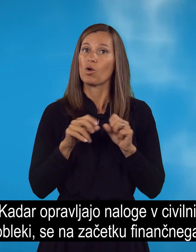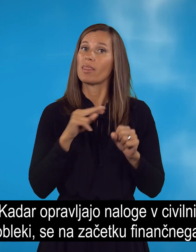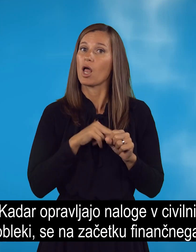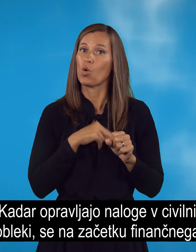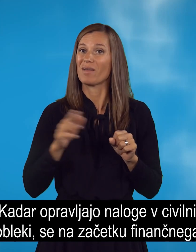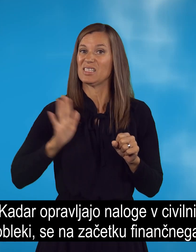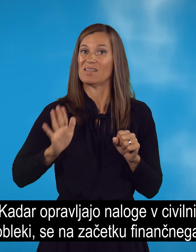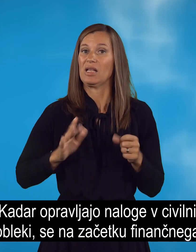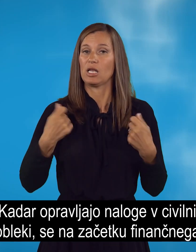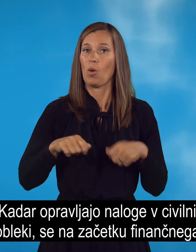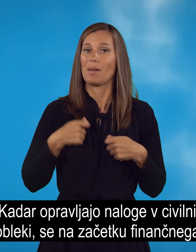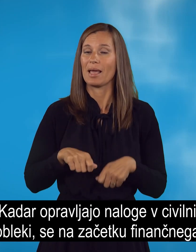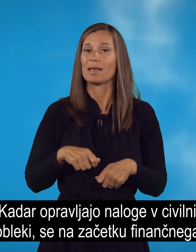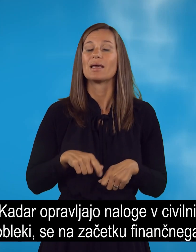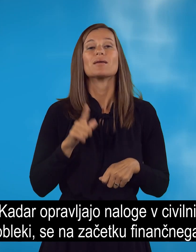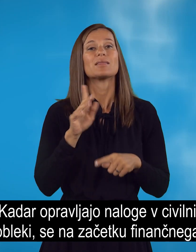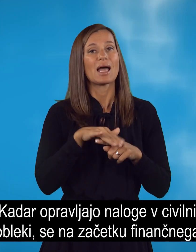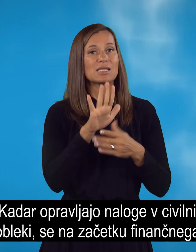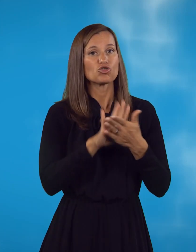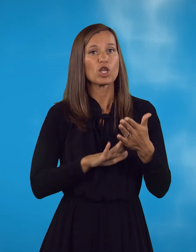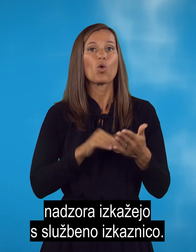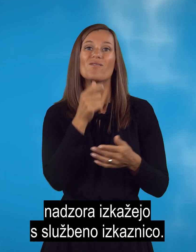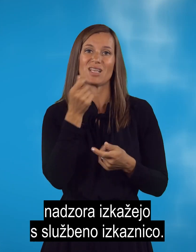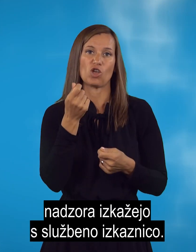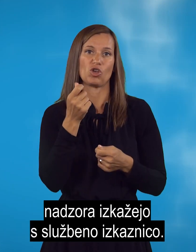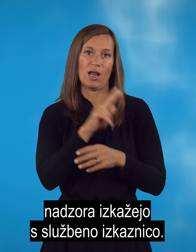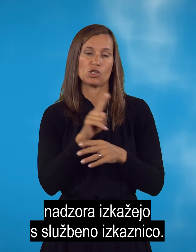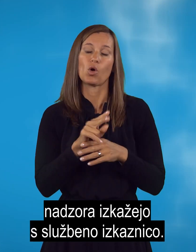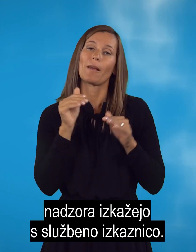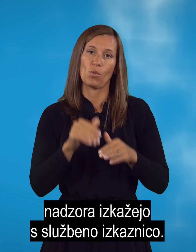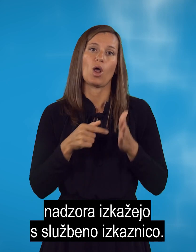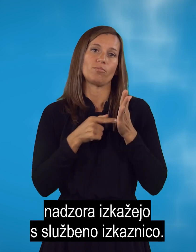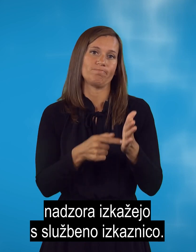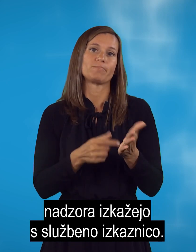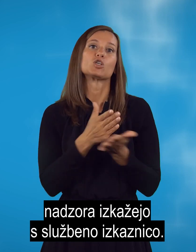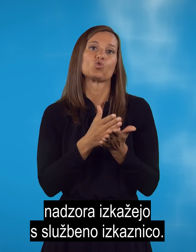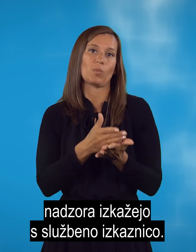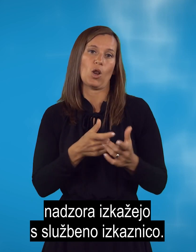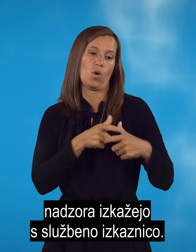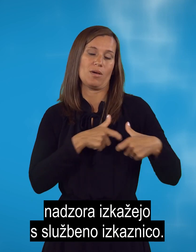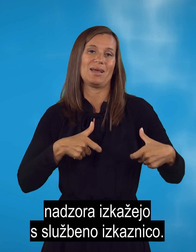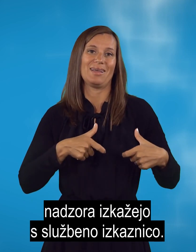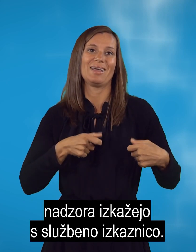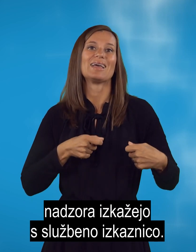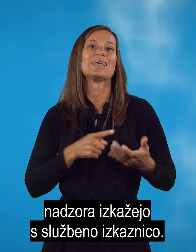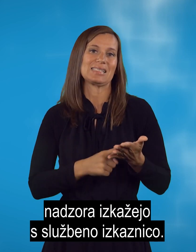naloge v civilni obleki, se na začetku finančnega nadzora izkažejo s službeno izkaznico.